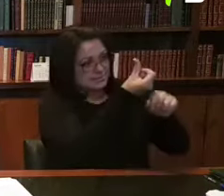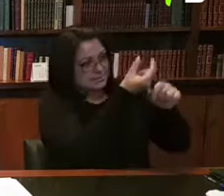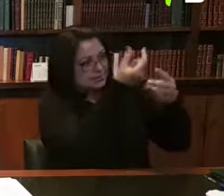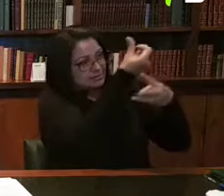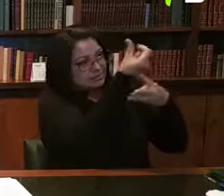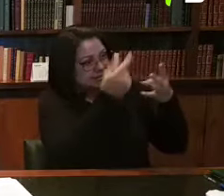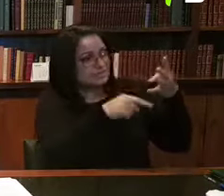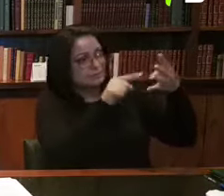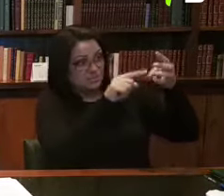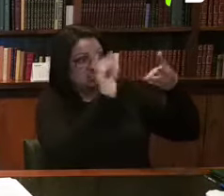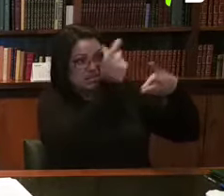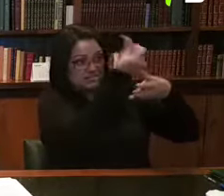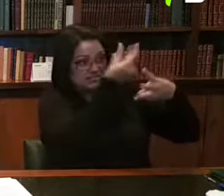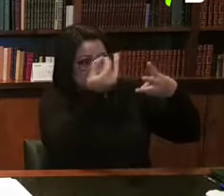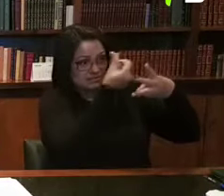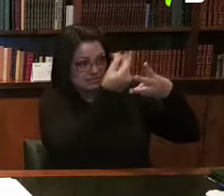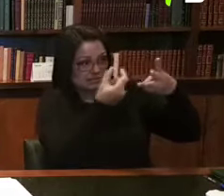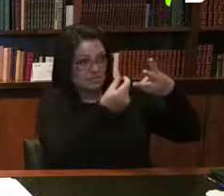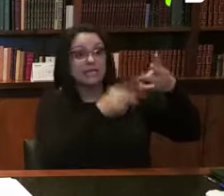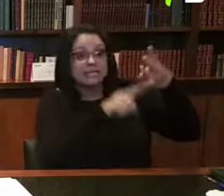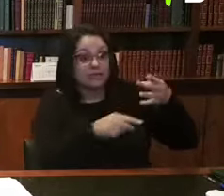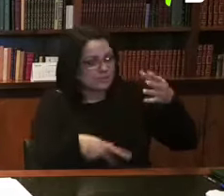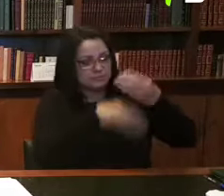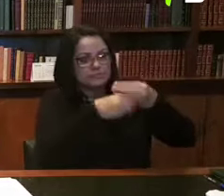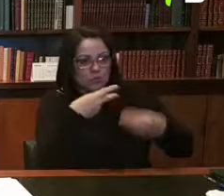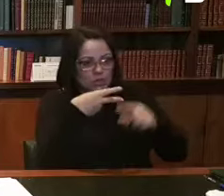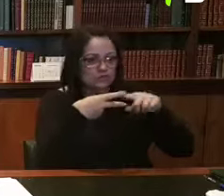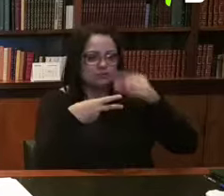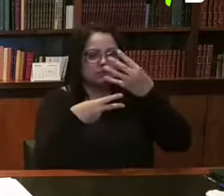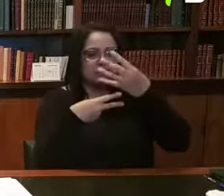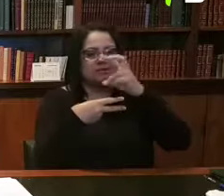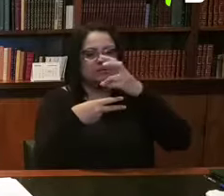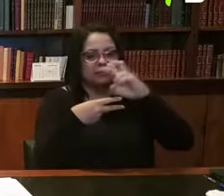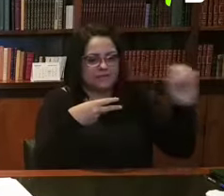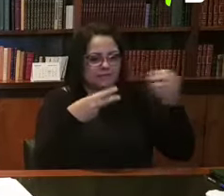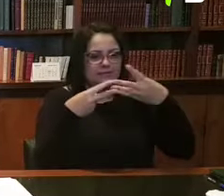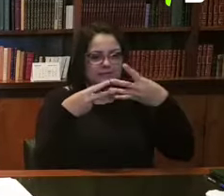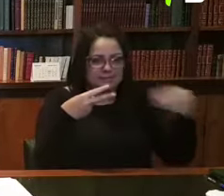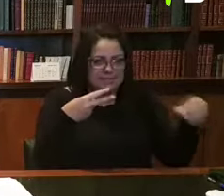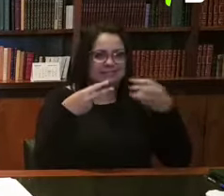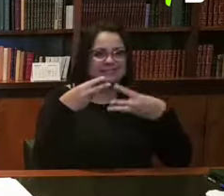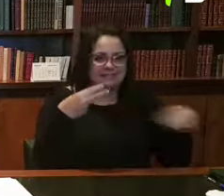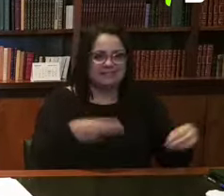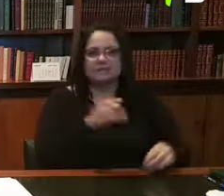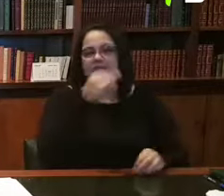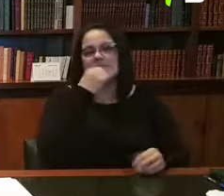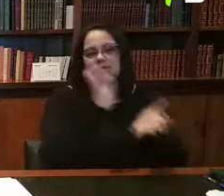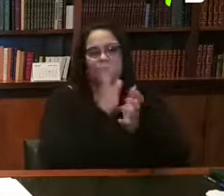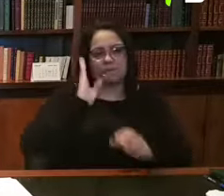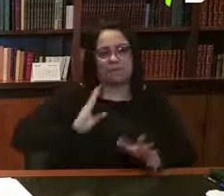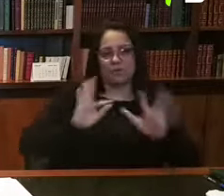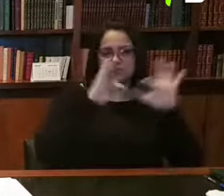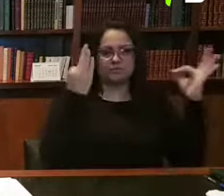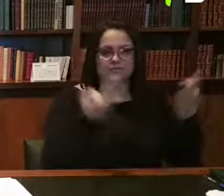é 410 eu só dei uma ideia espetacular é o pessoal do bolsa família que ganha em média 200 quando